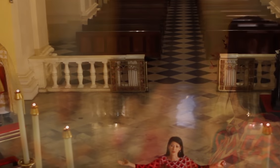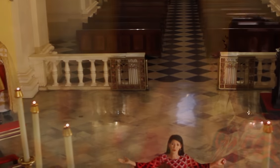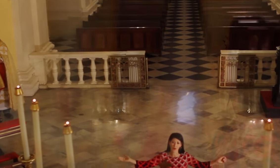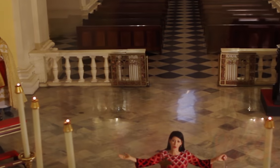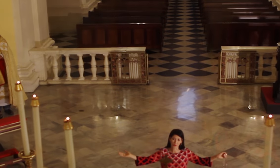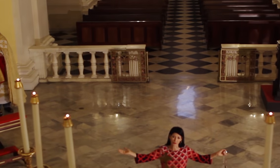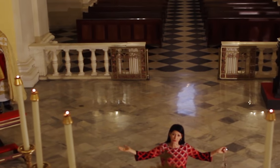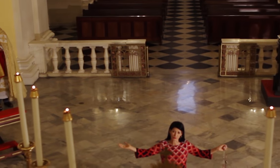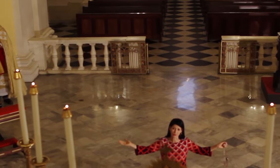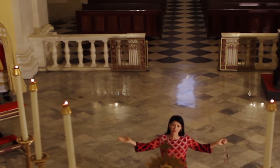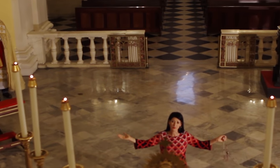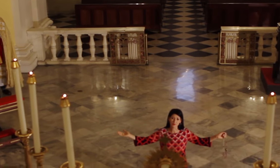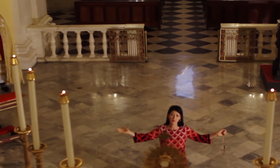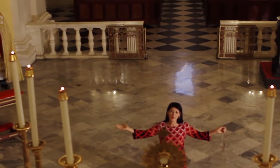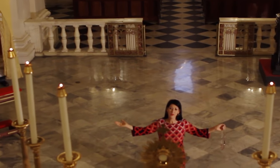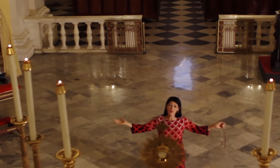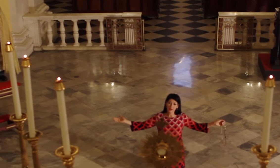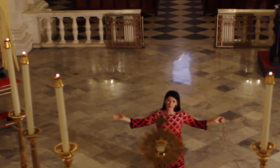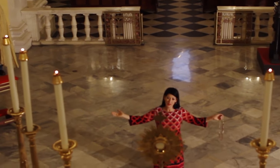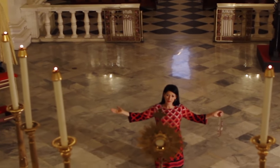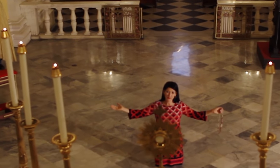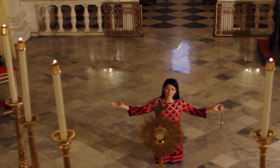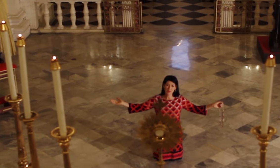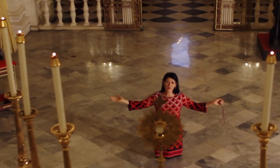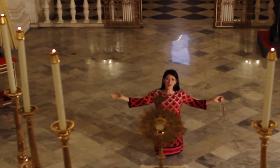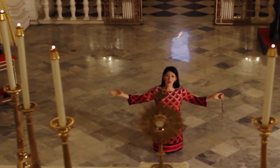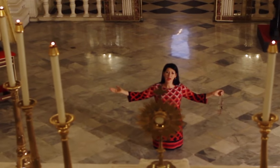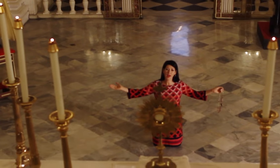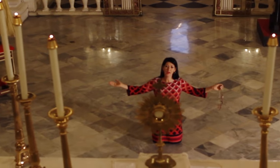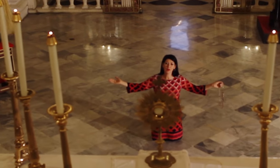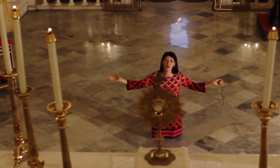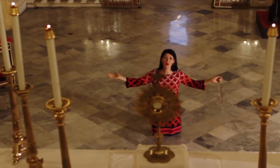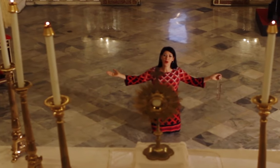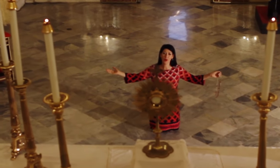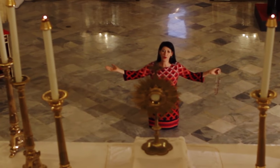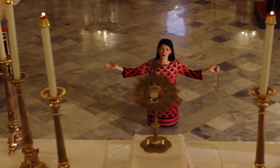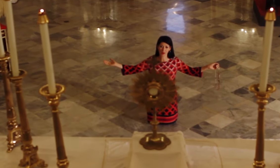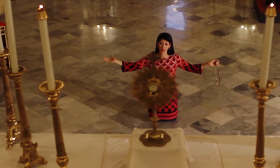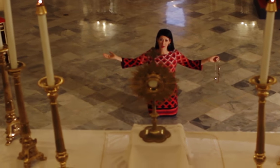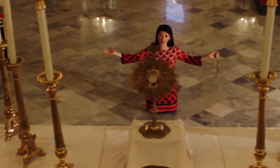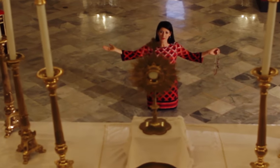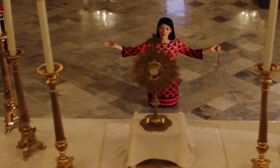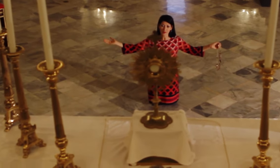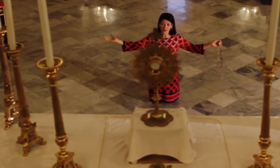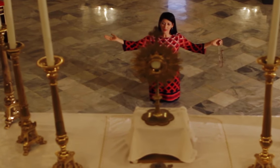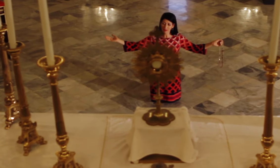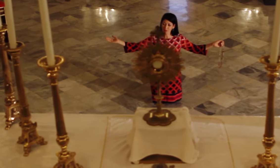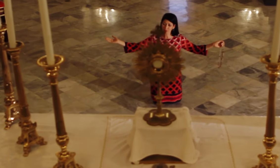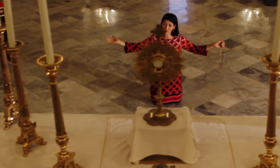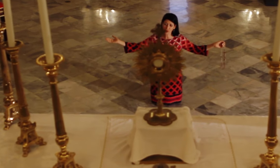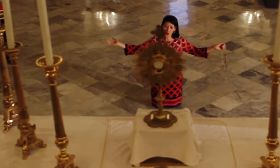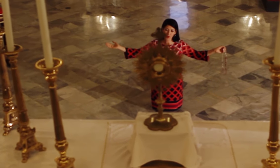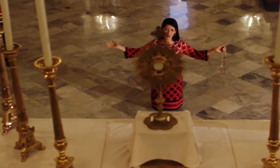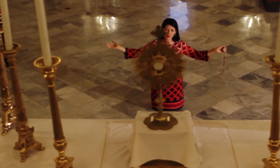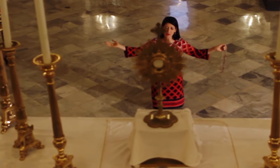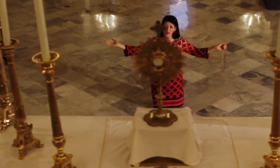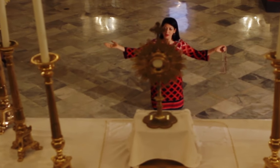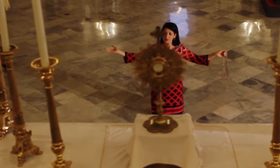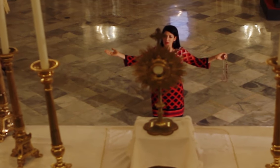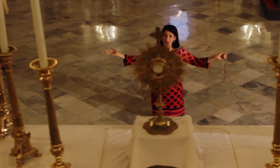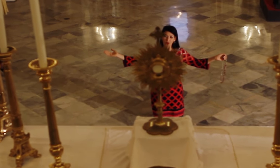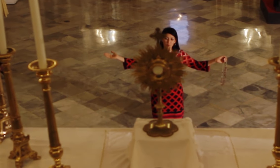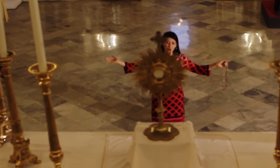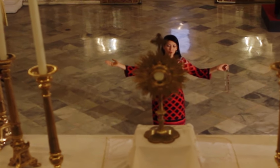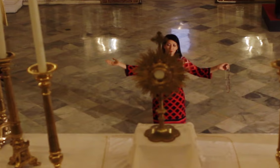pasión, ten misericordia de nosotros